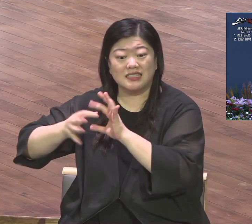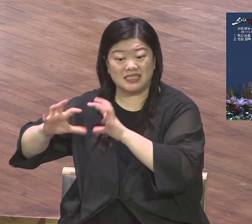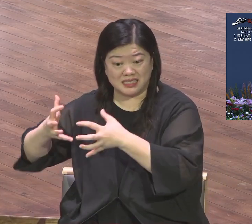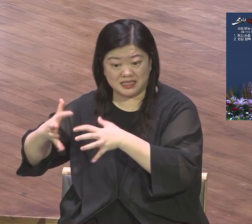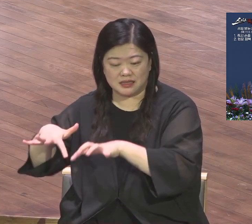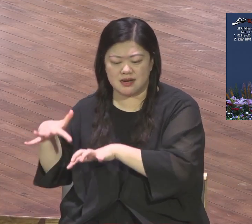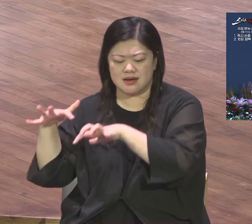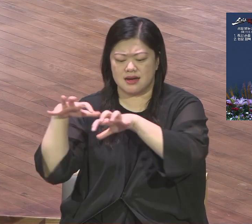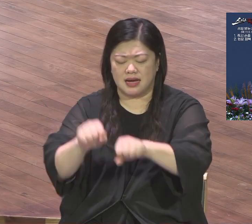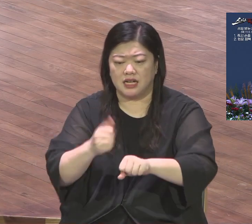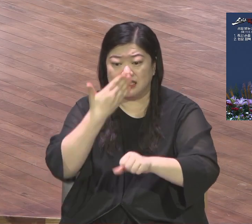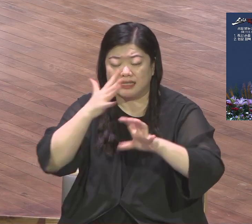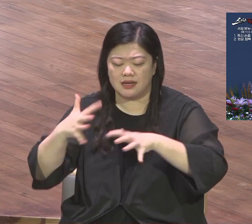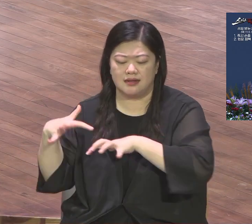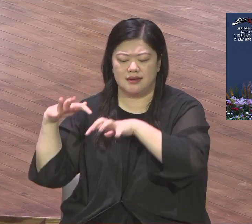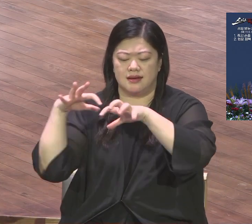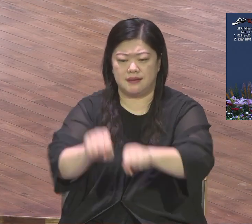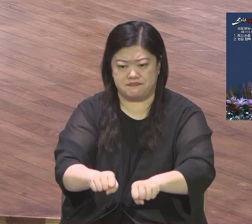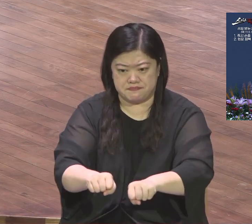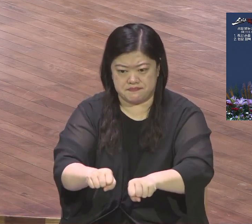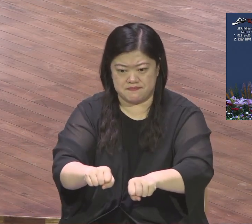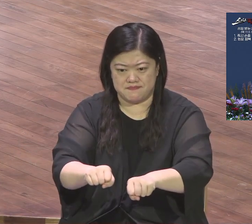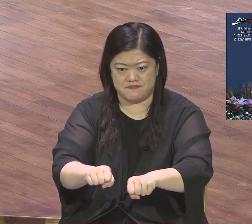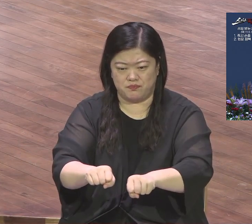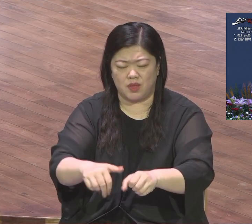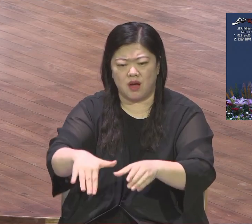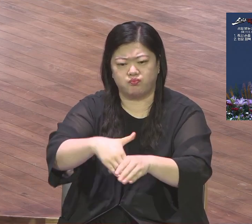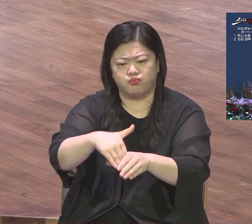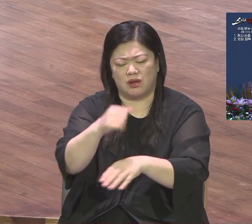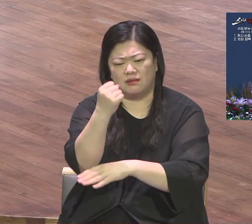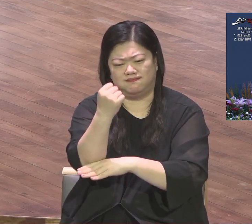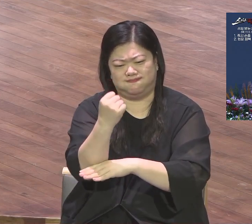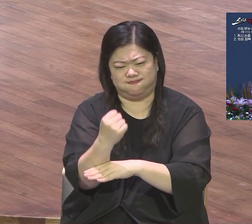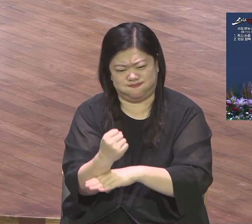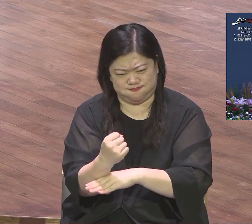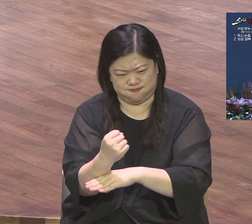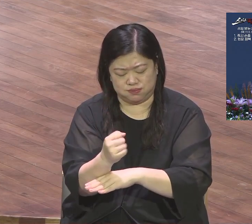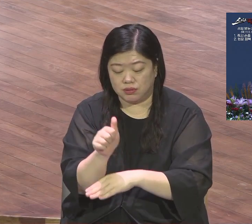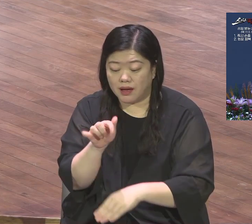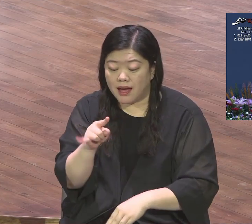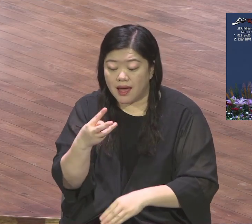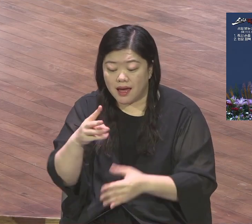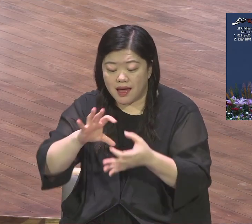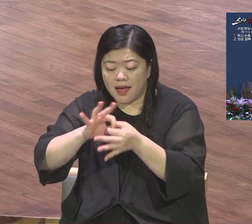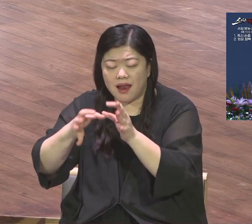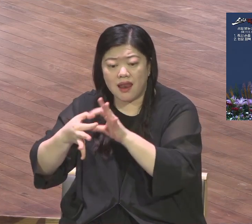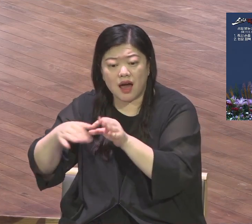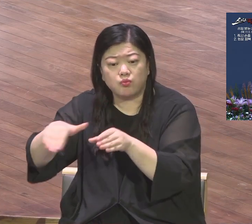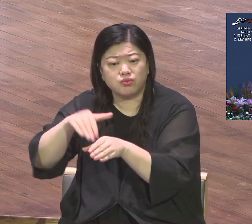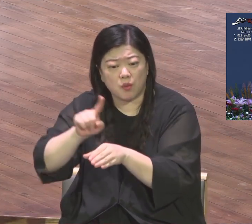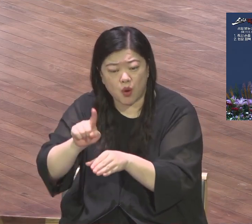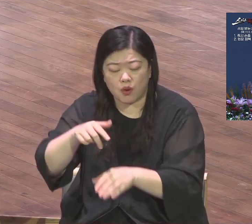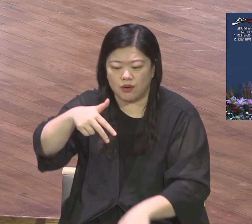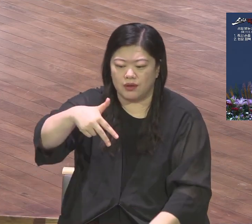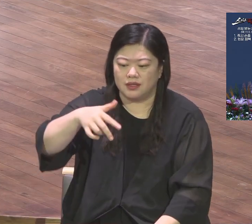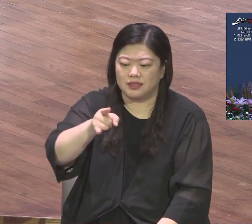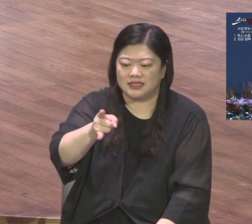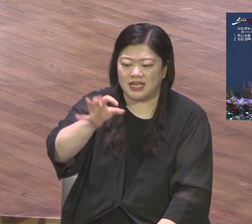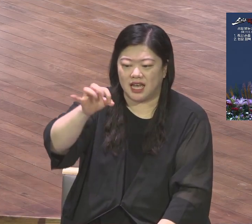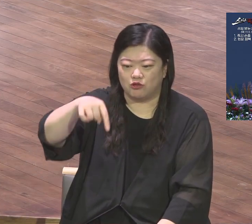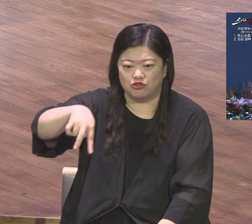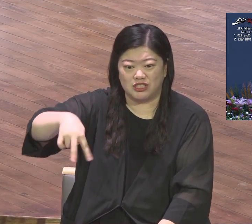이 제국의 지배를 받는데 당시 이 헬라 문화 속에 제우스 신상을